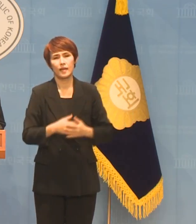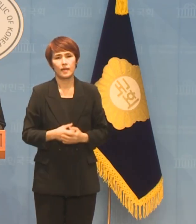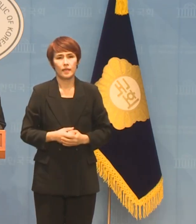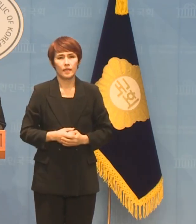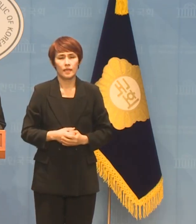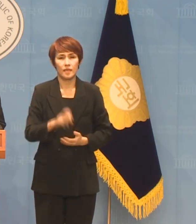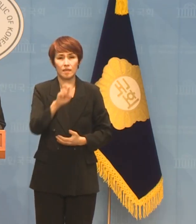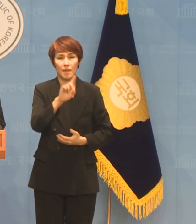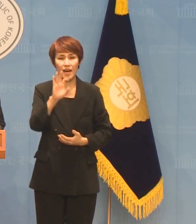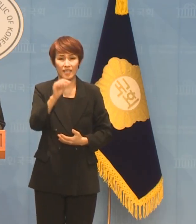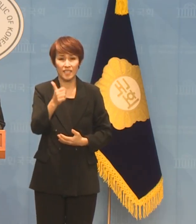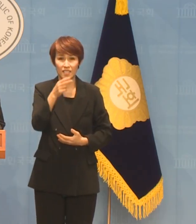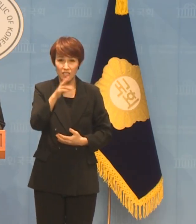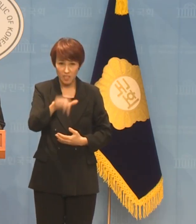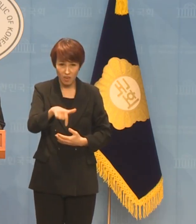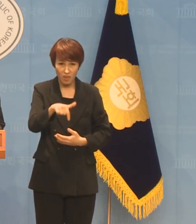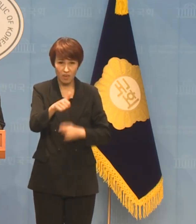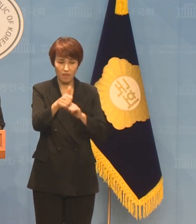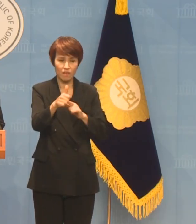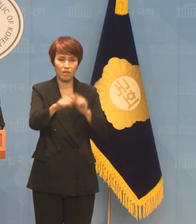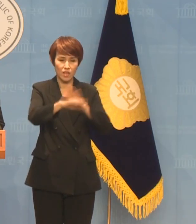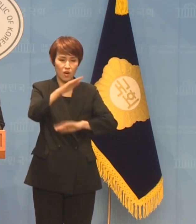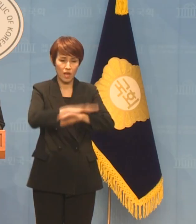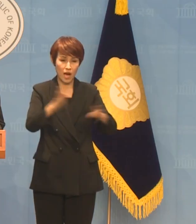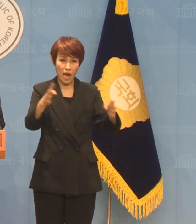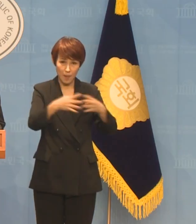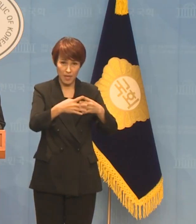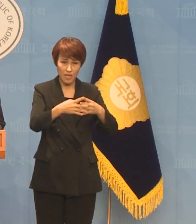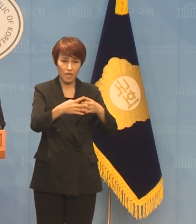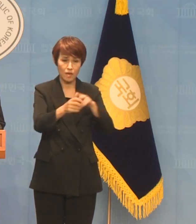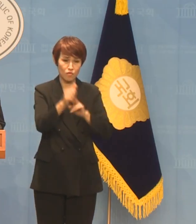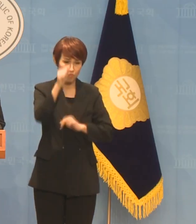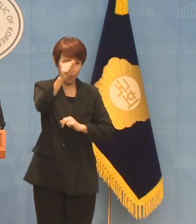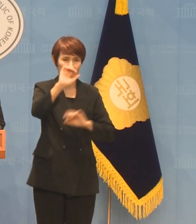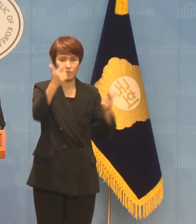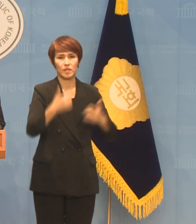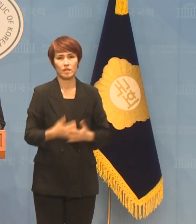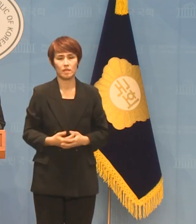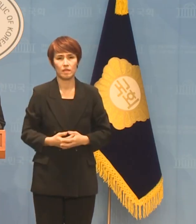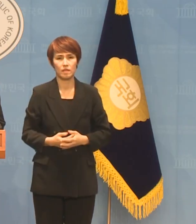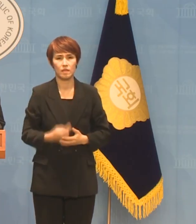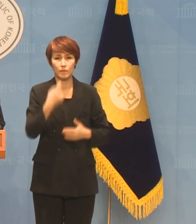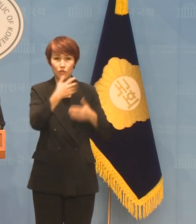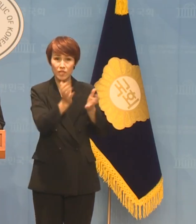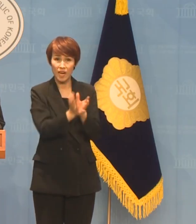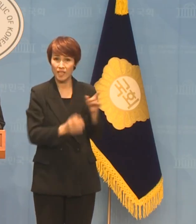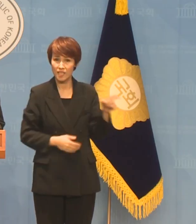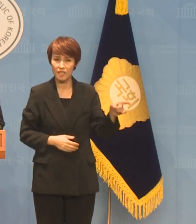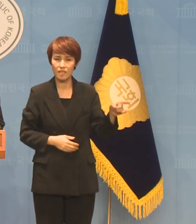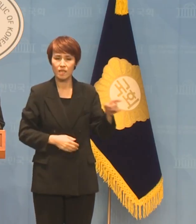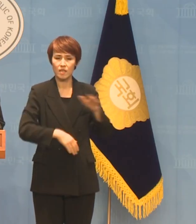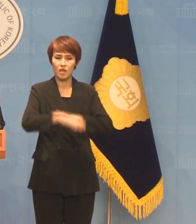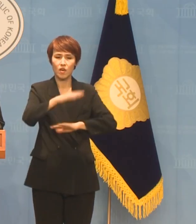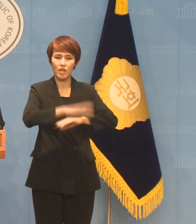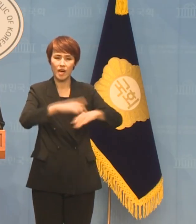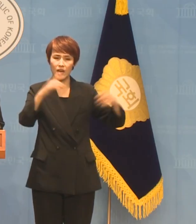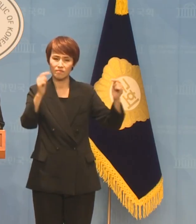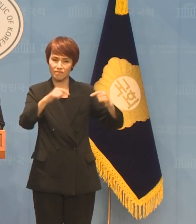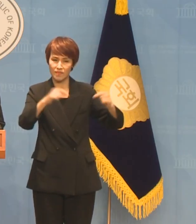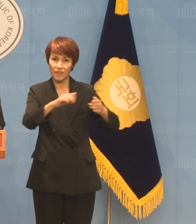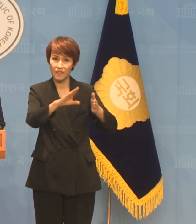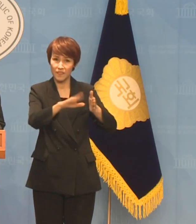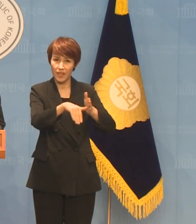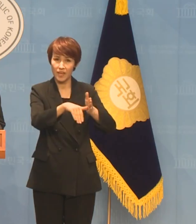마은혁 후보는 여야 합의 후보가 아닙니다. 민주당 측은 여야 논의 과정에서